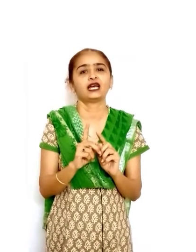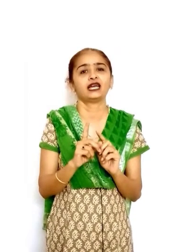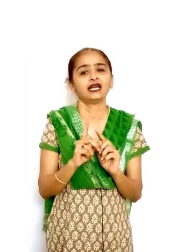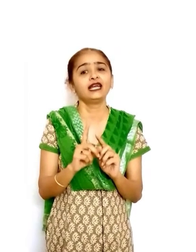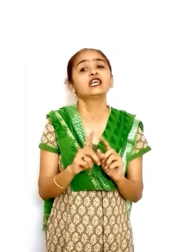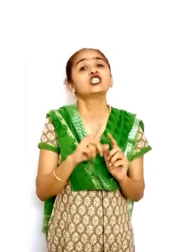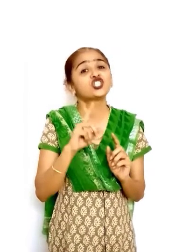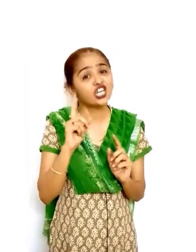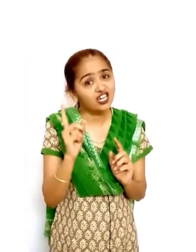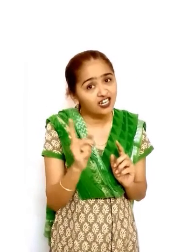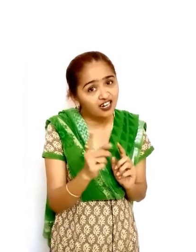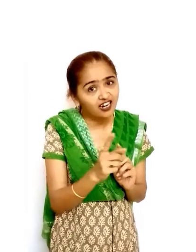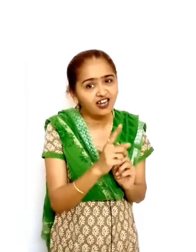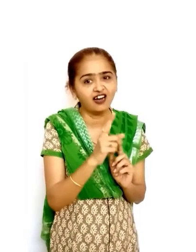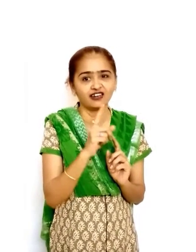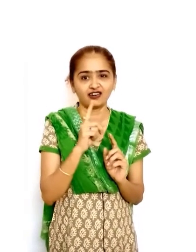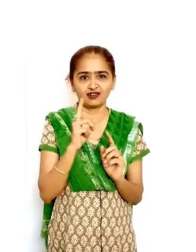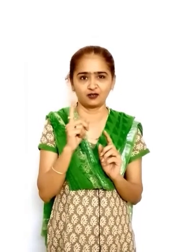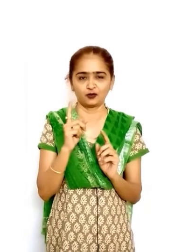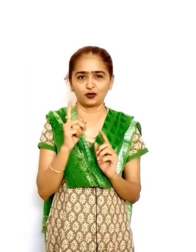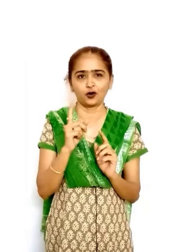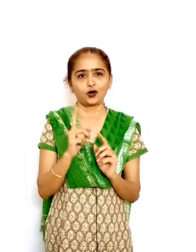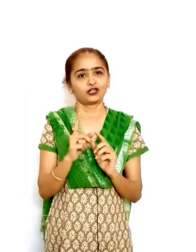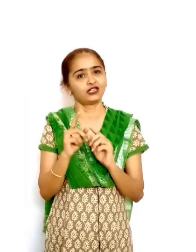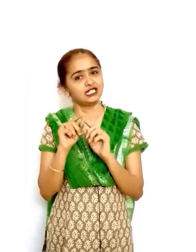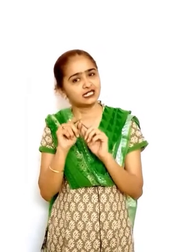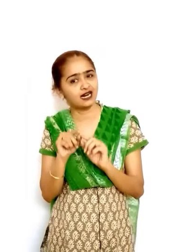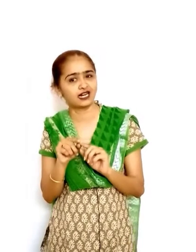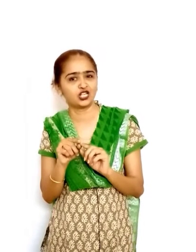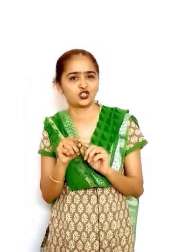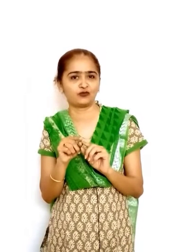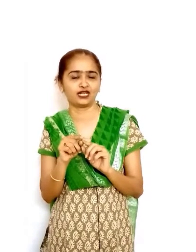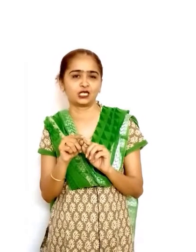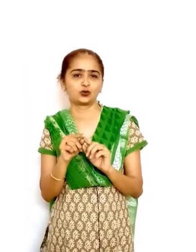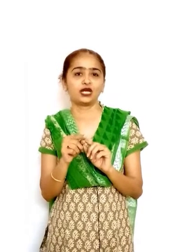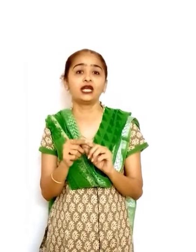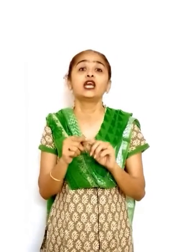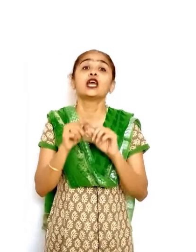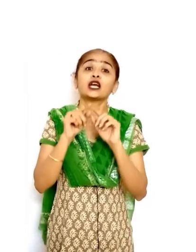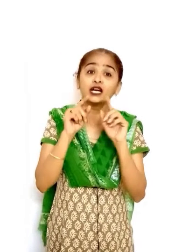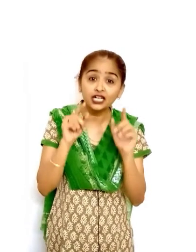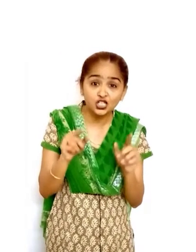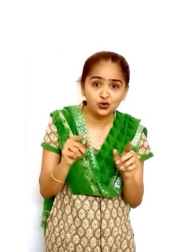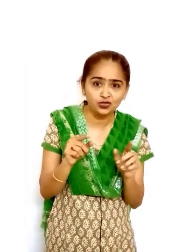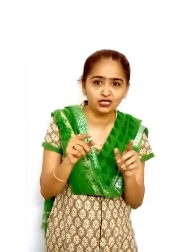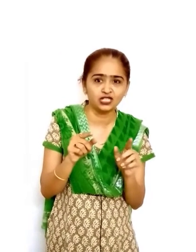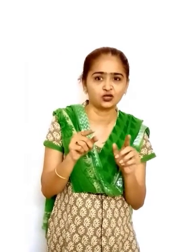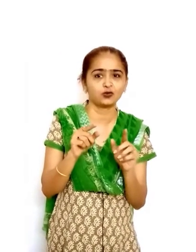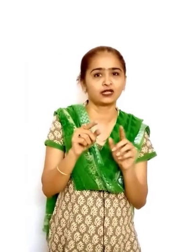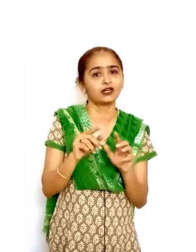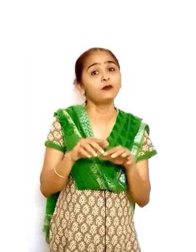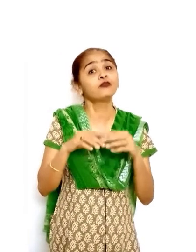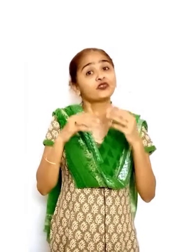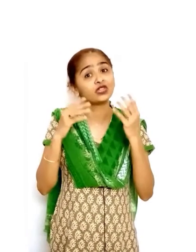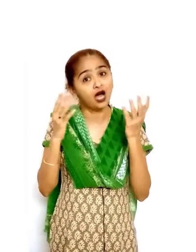है चक्कर लगाना। और तीसरा कठिन शब्द है इसमें ग्रीष्म। ग्रीष्म मतलब